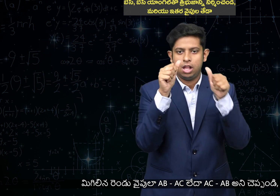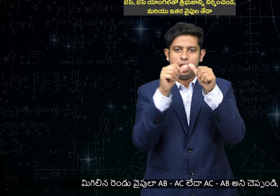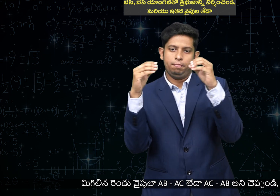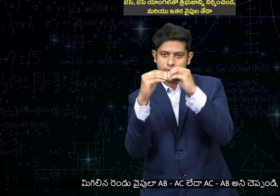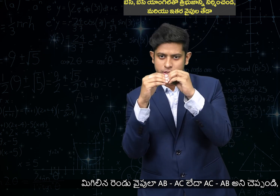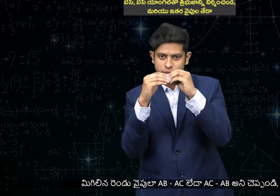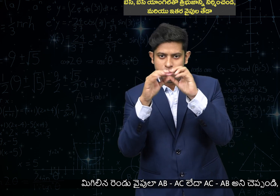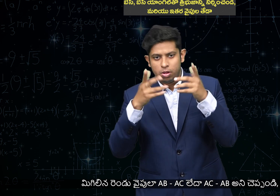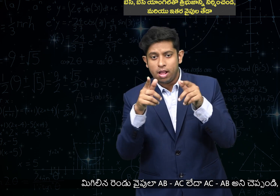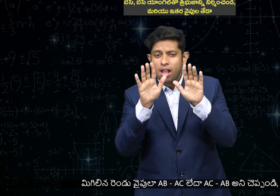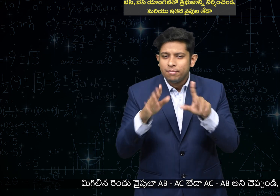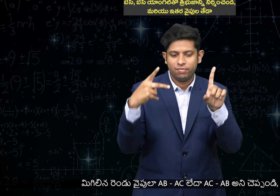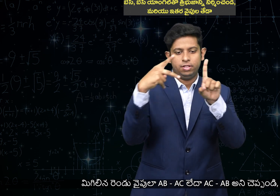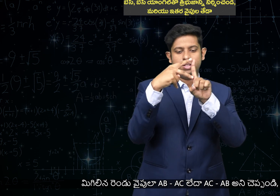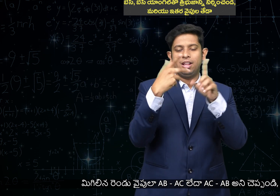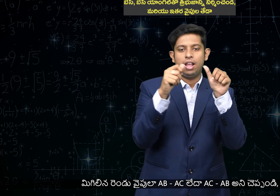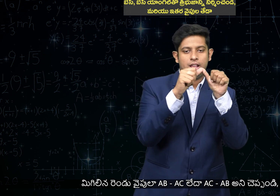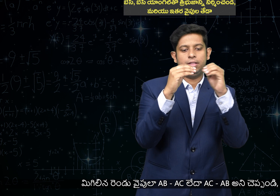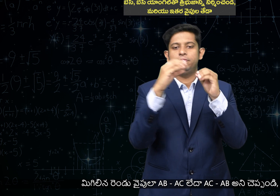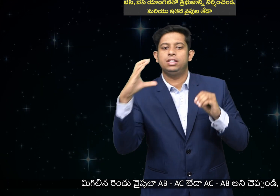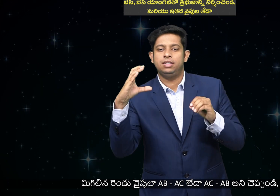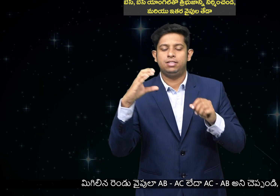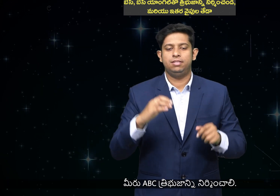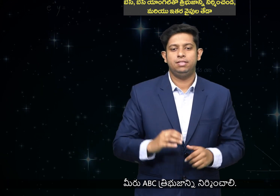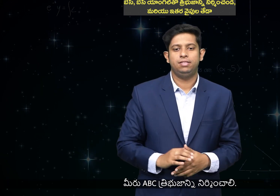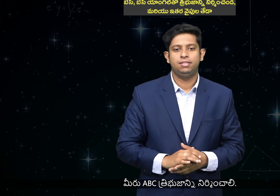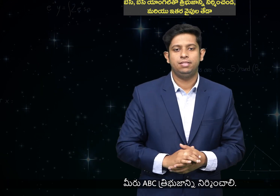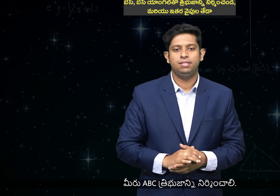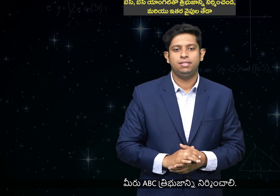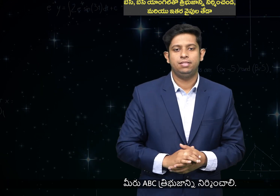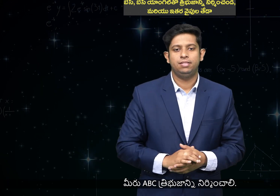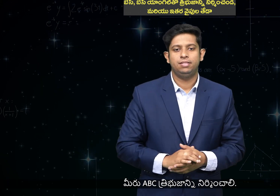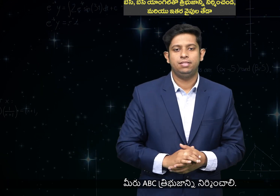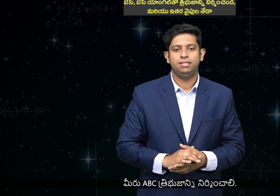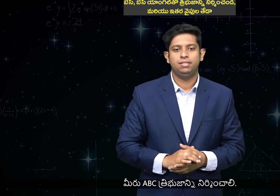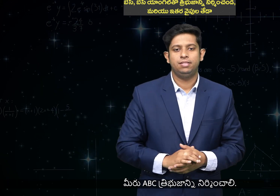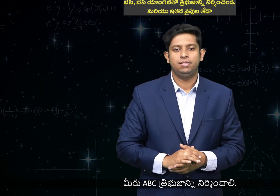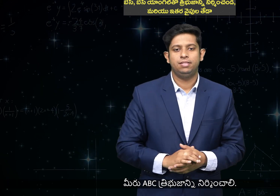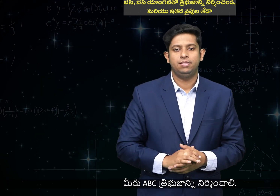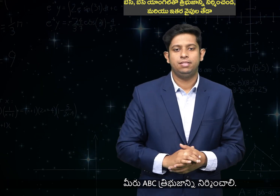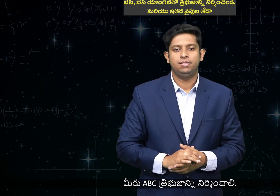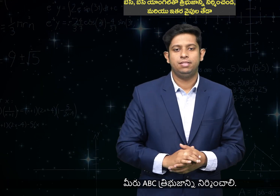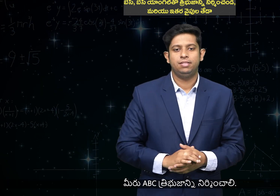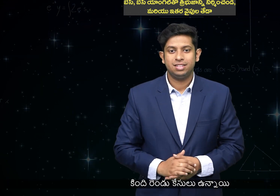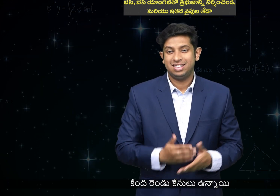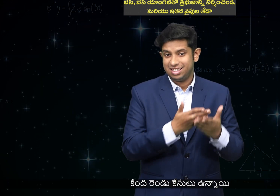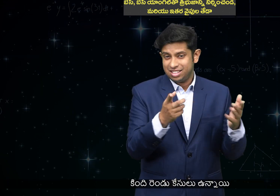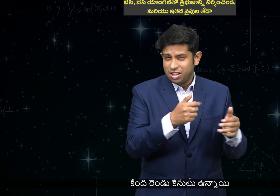ఏసీ మైనస్ ఏబీ అని చెప్పండి. మీరు ఏబీసీ త్రిభుజాన్ని నిర్మించాలి. కింది రెండు